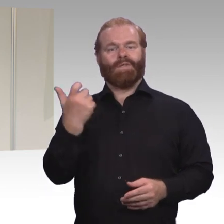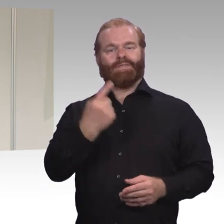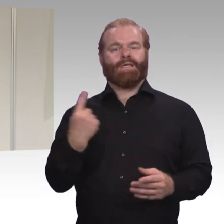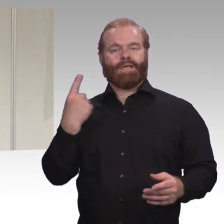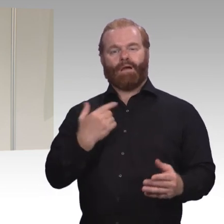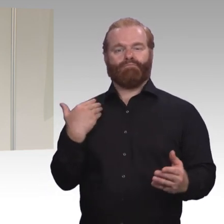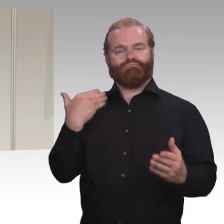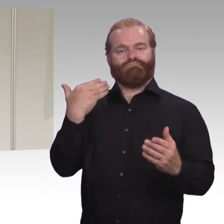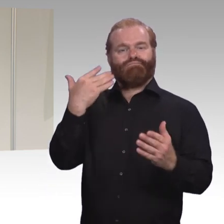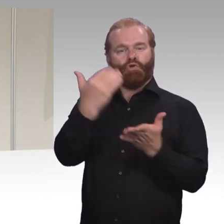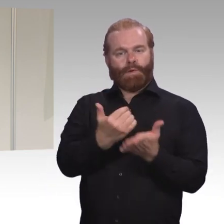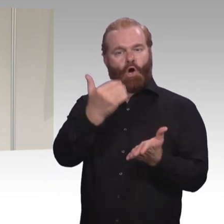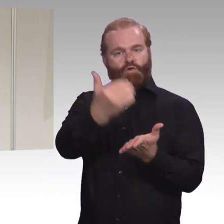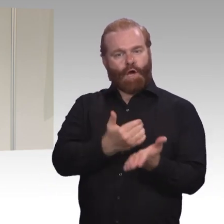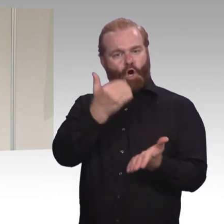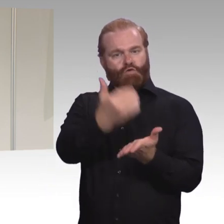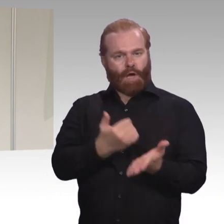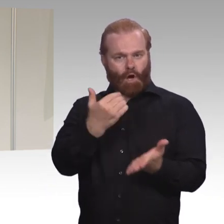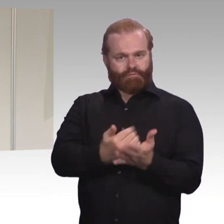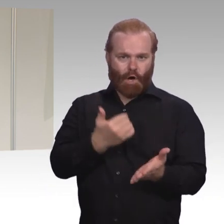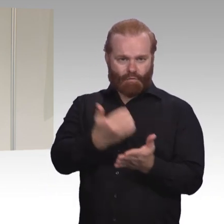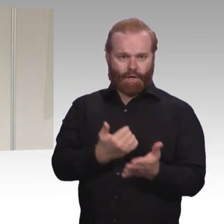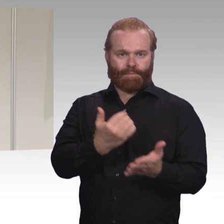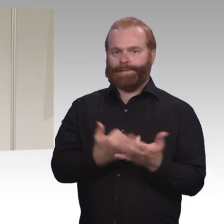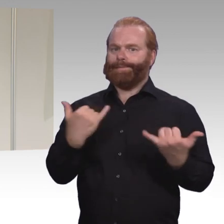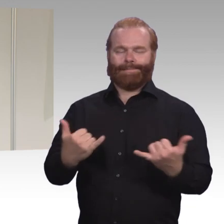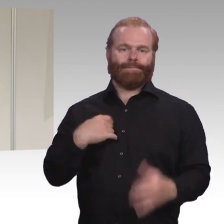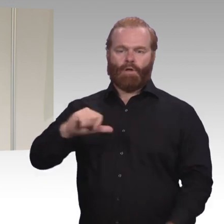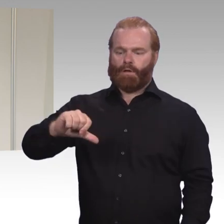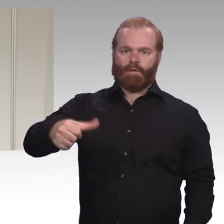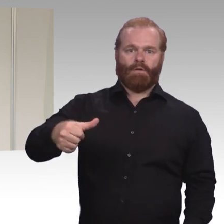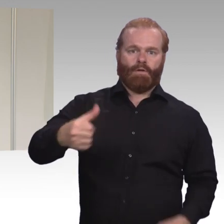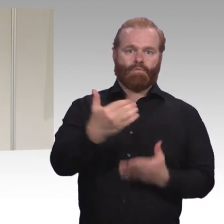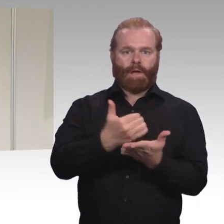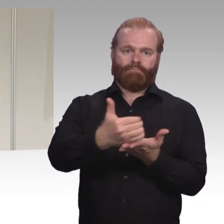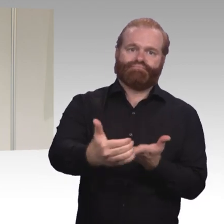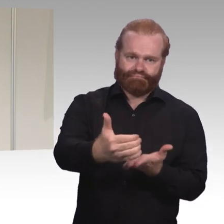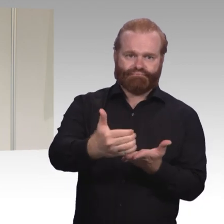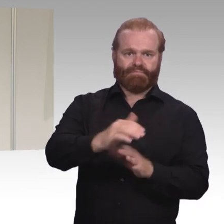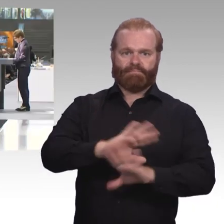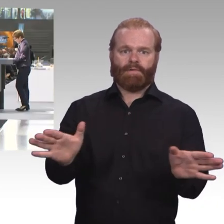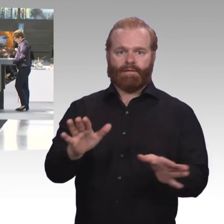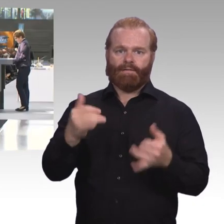die daran mitgewirkt haben, und insbesondere meiner Vorgängerin von Herzen dankbar.